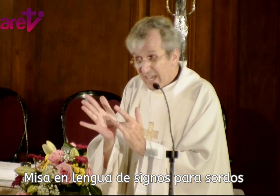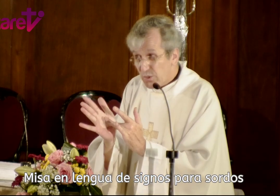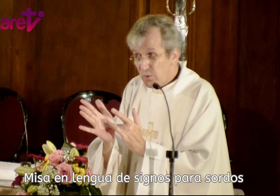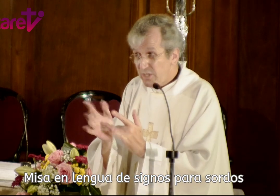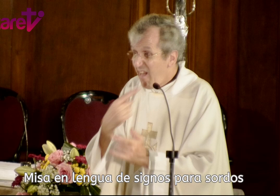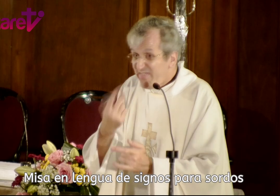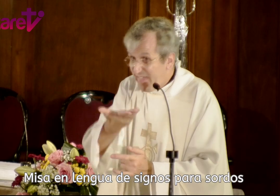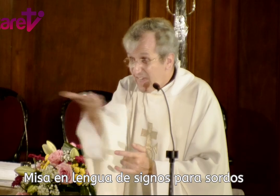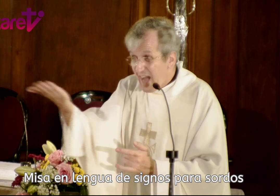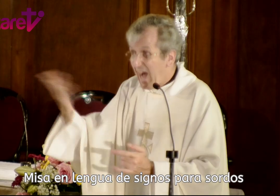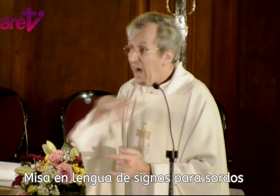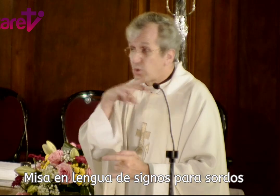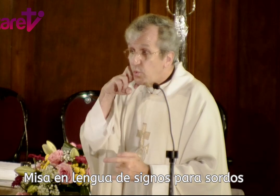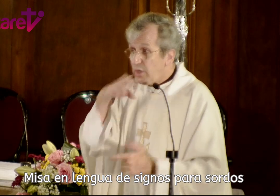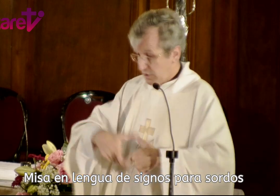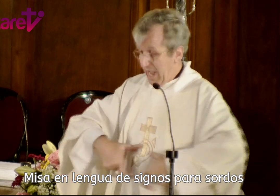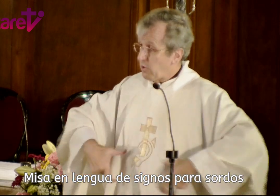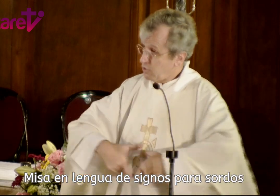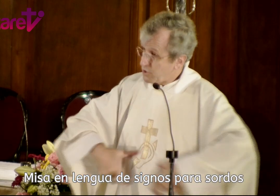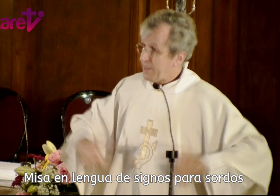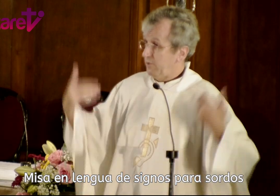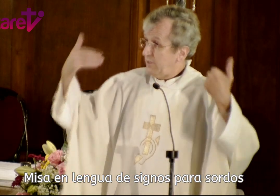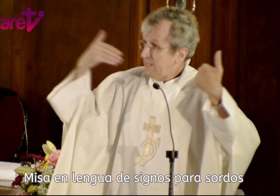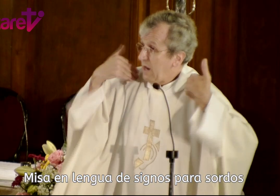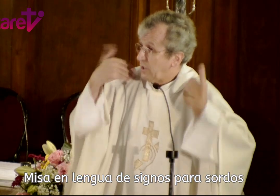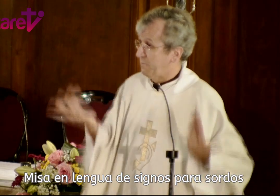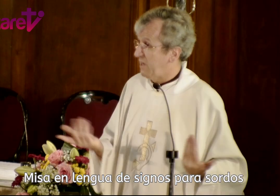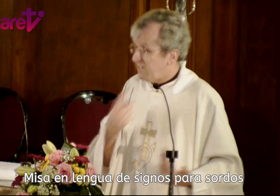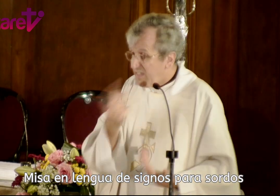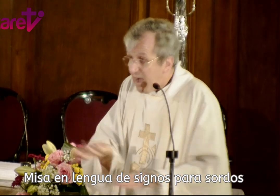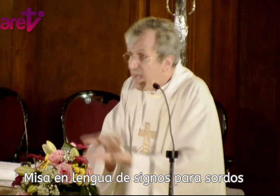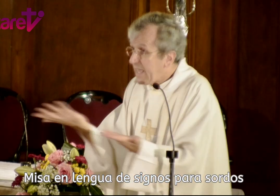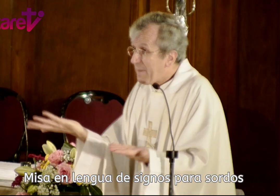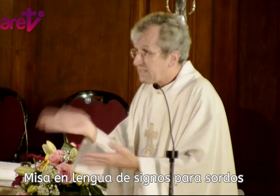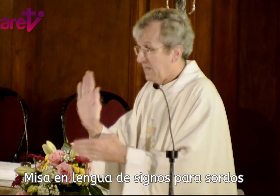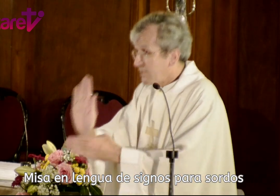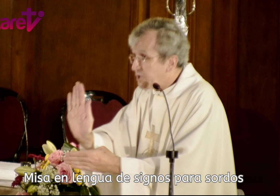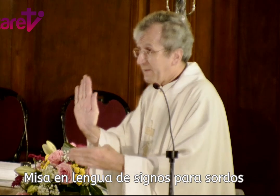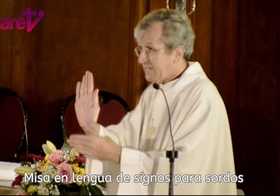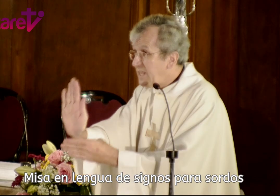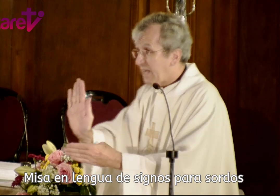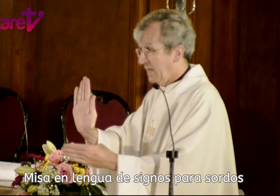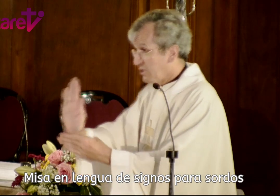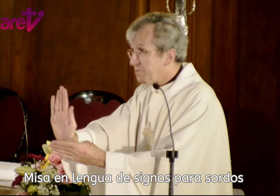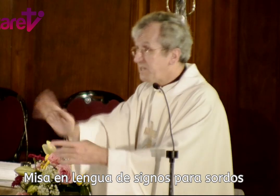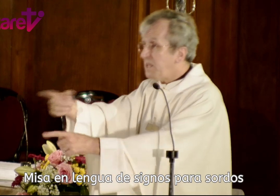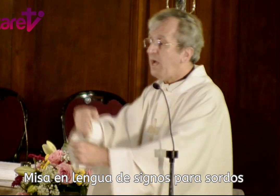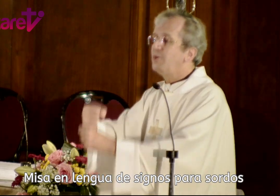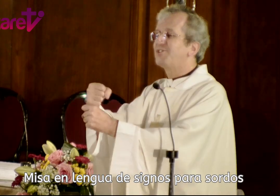Jesús decía a los judíos, a los sumos sacerdotes, a los responsables, decía, ¿qué pasa? Se os presenta y os